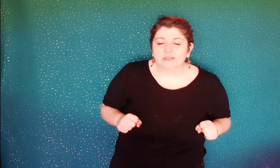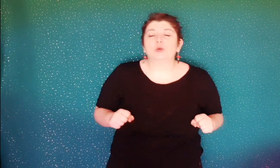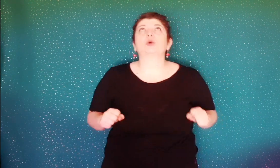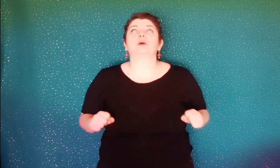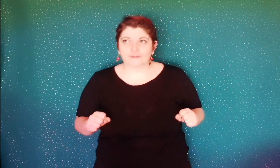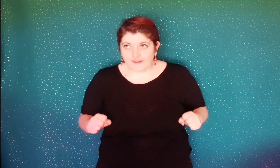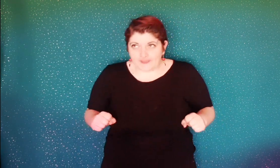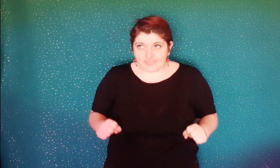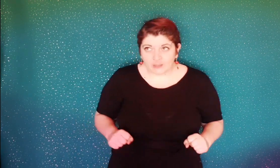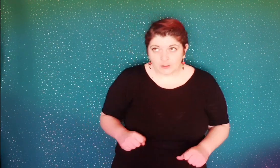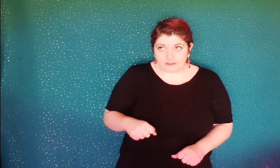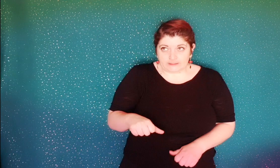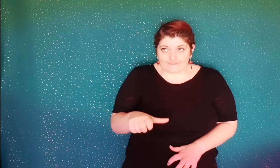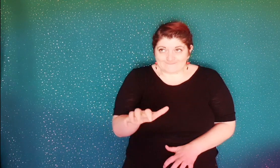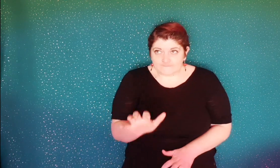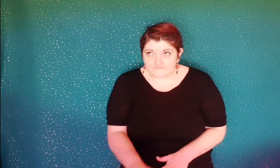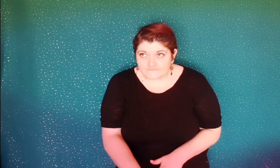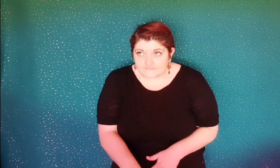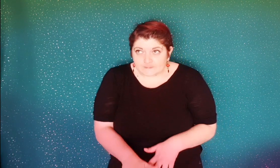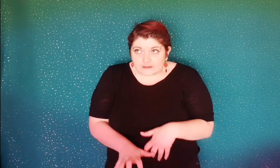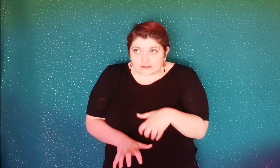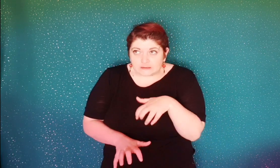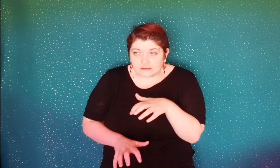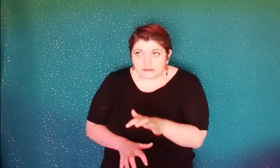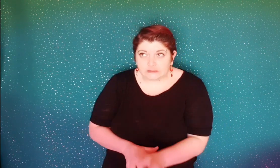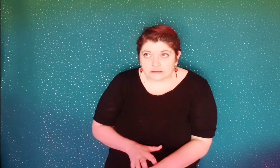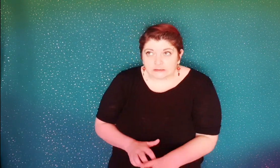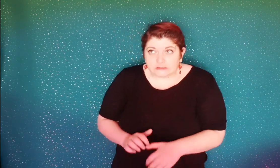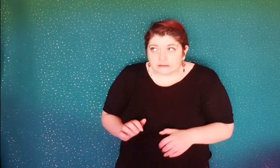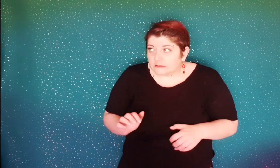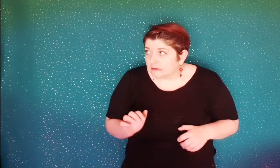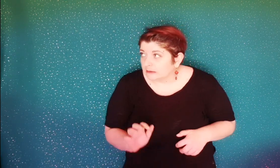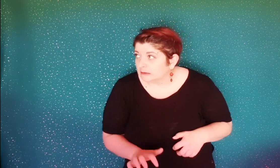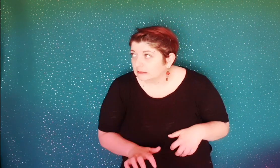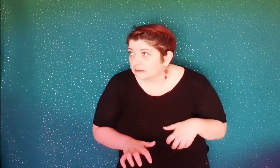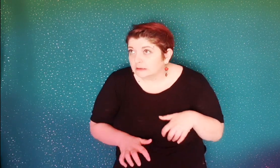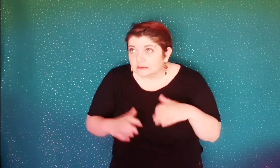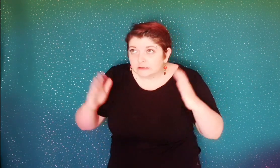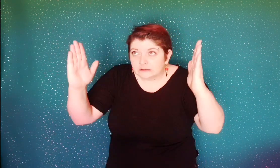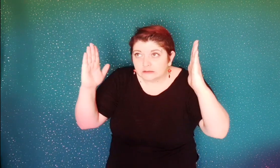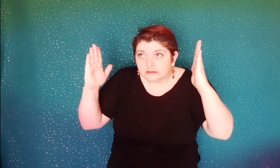petits pas vers la porte du fond. Le couloir semble